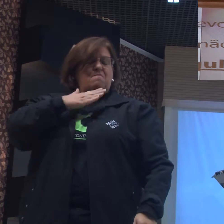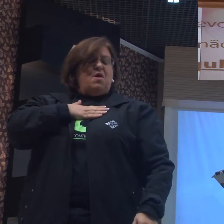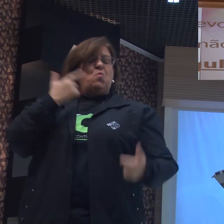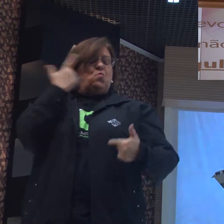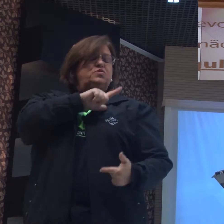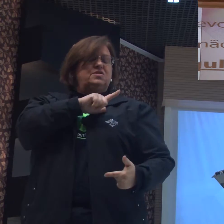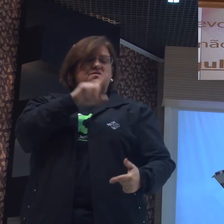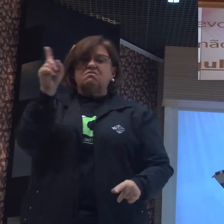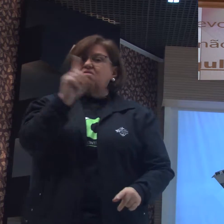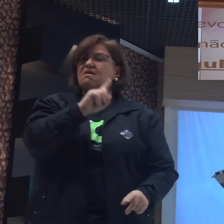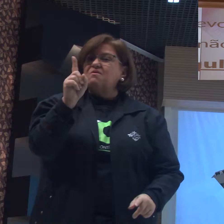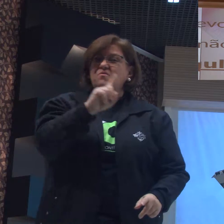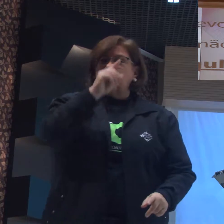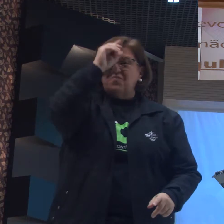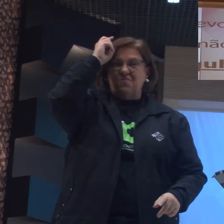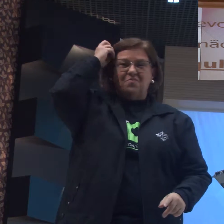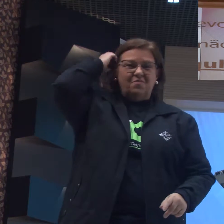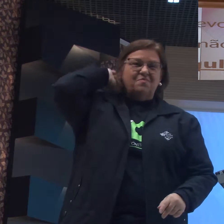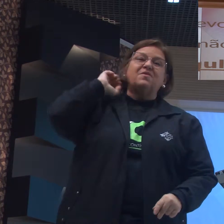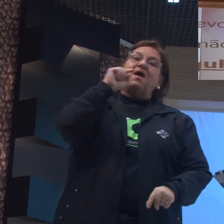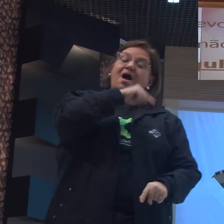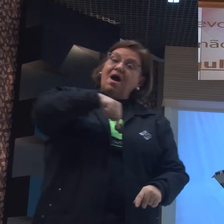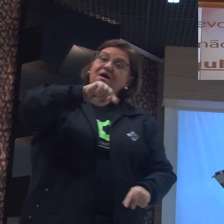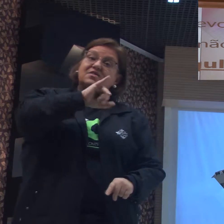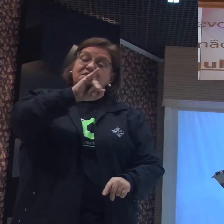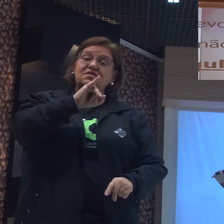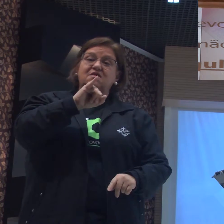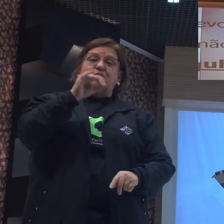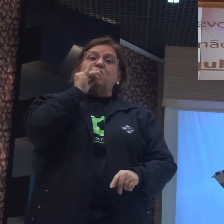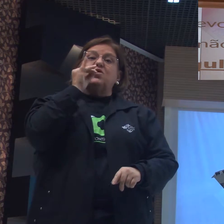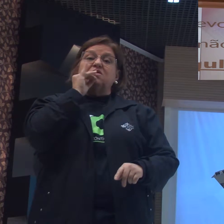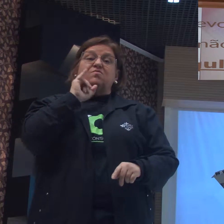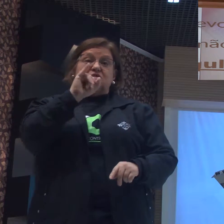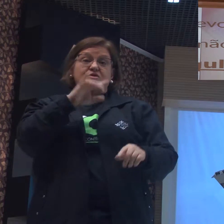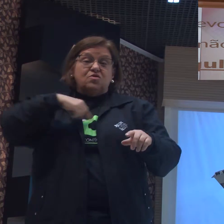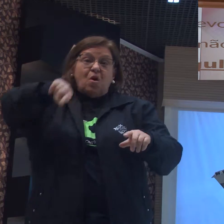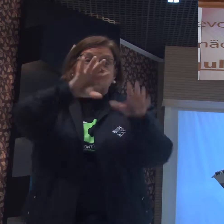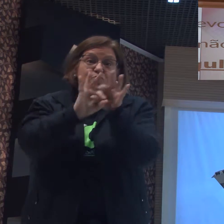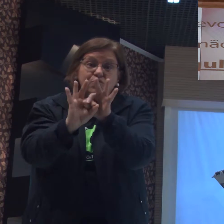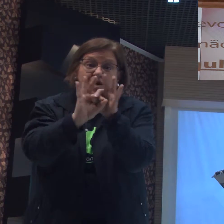Individualistas é a palavra. Se assim fosse, a unidade seria desfeita.